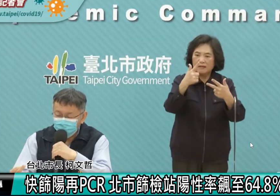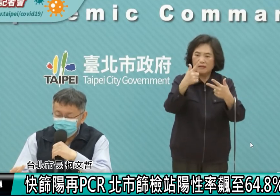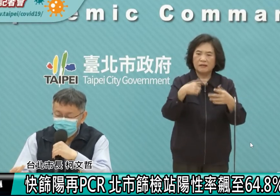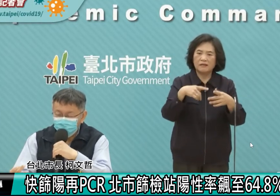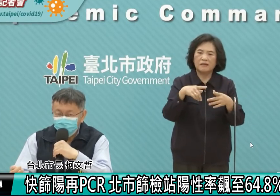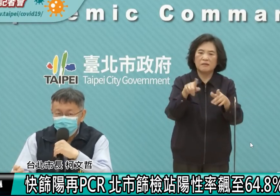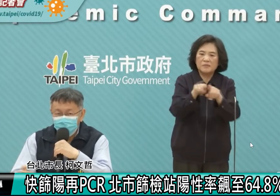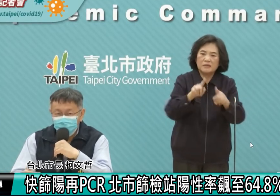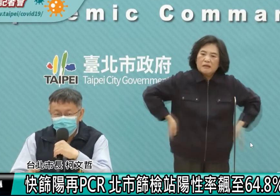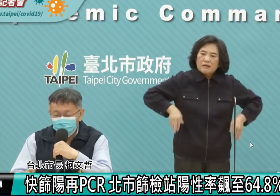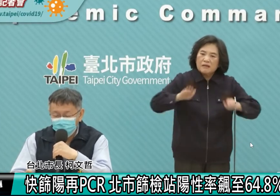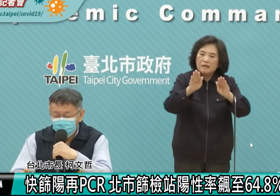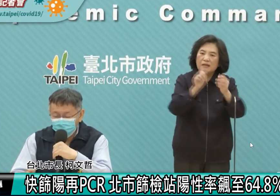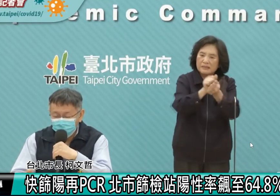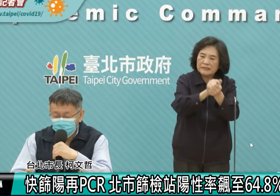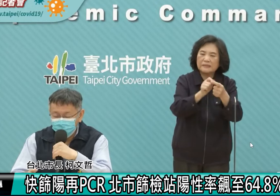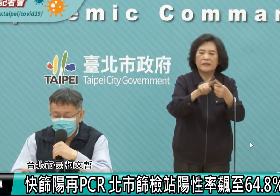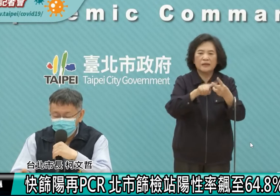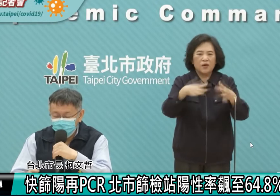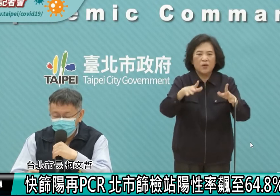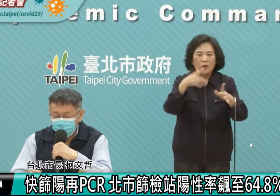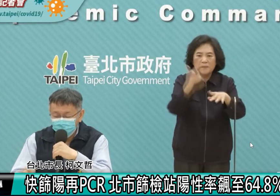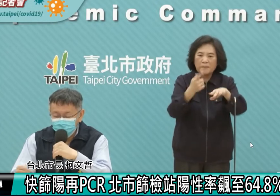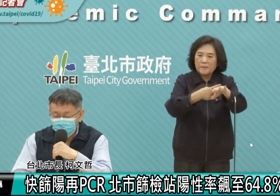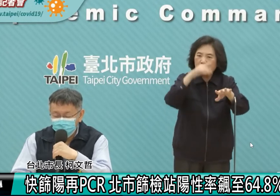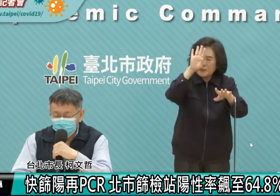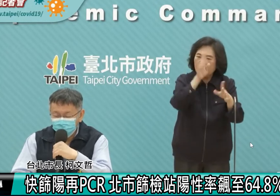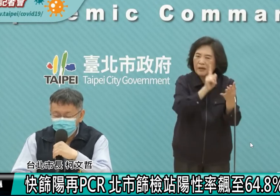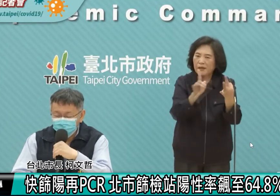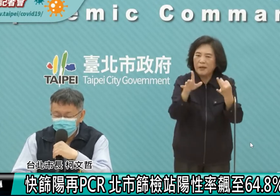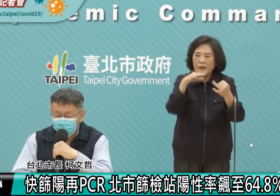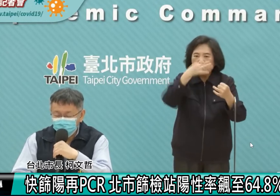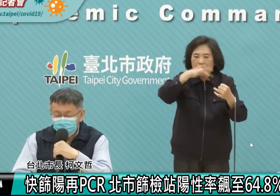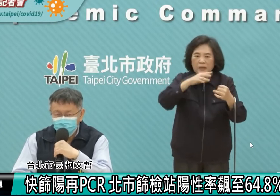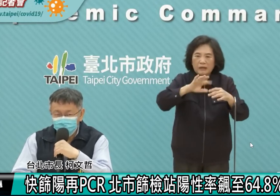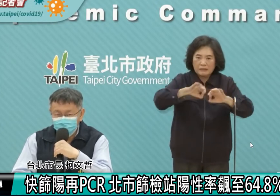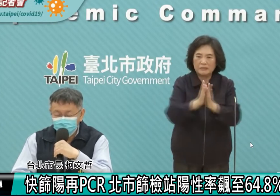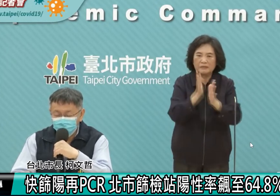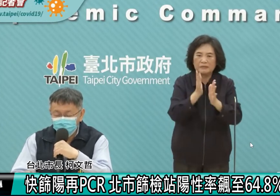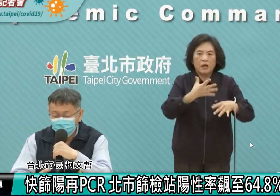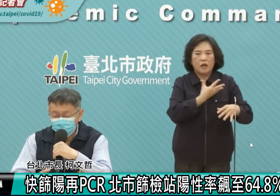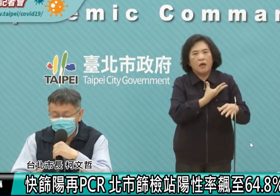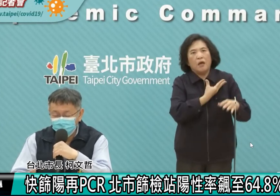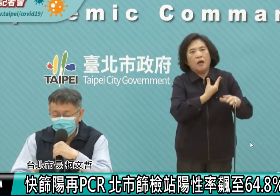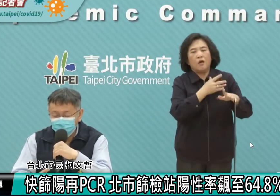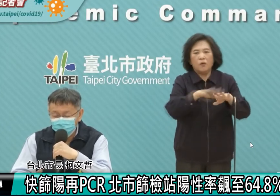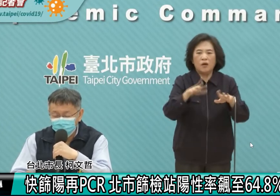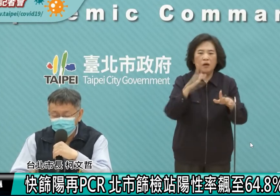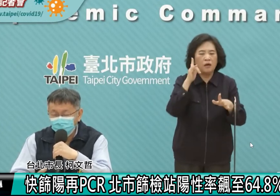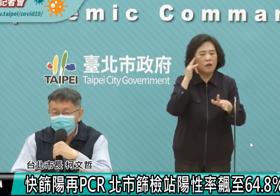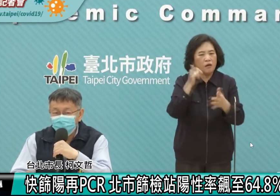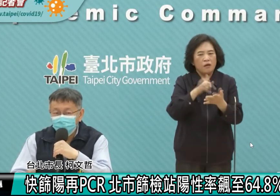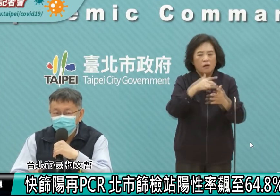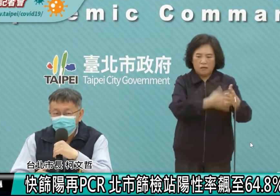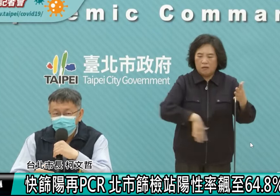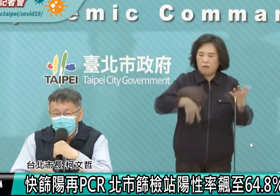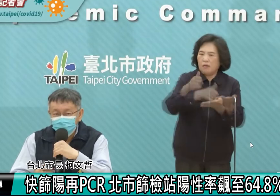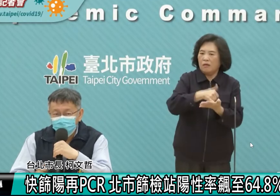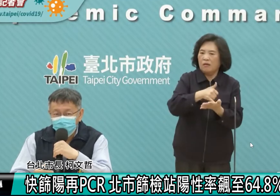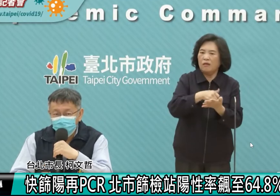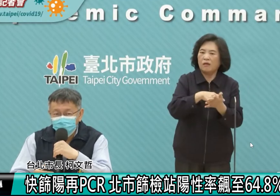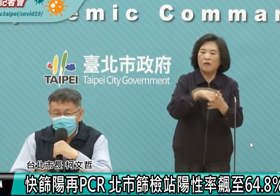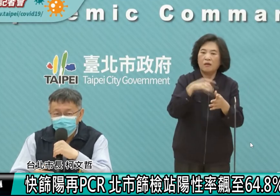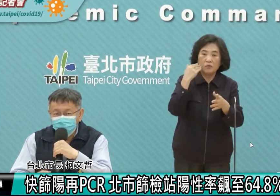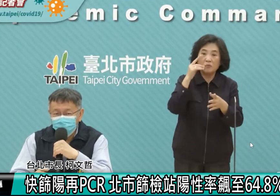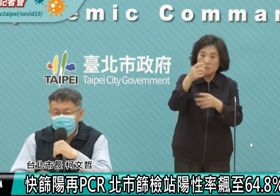在洗肾了哈，或者有什么很多慢性病了，稍微感冒就会心脏衰竭，就很脆弱的病人以外，